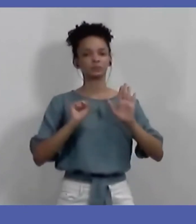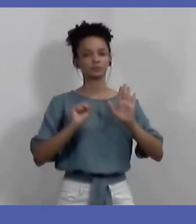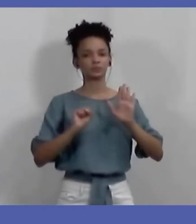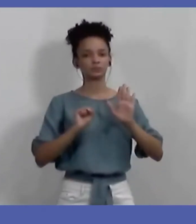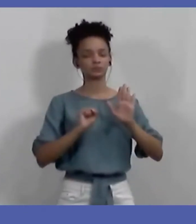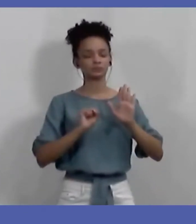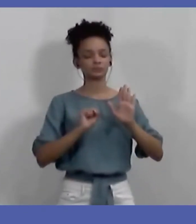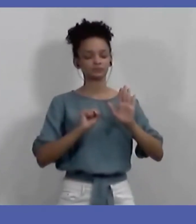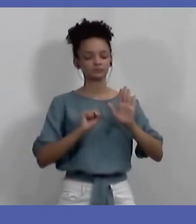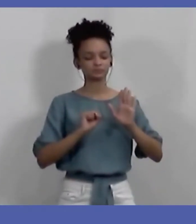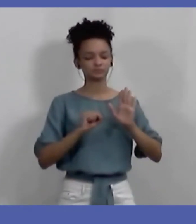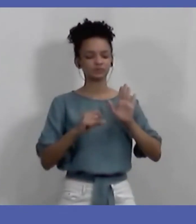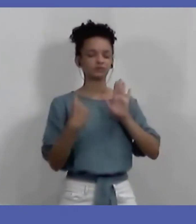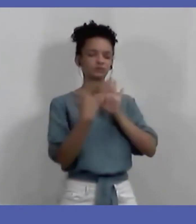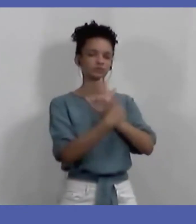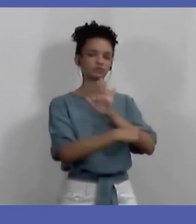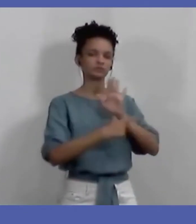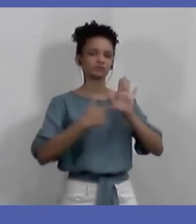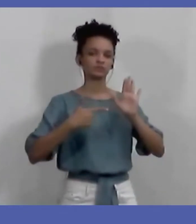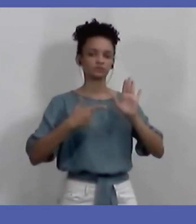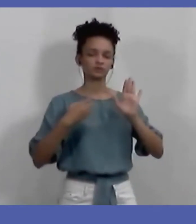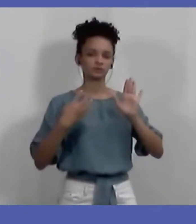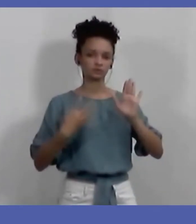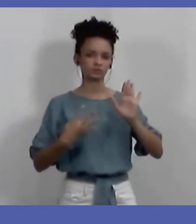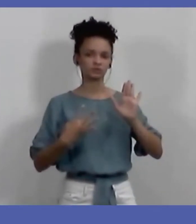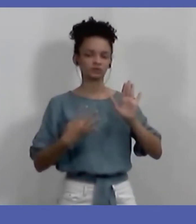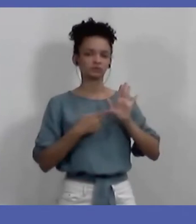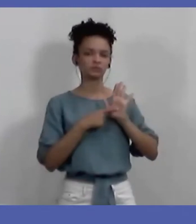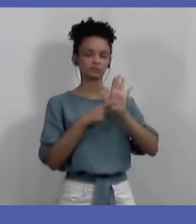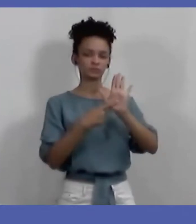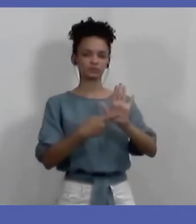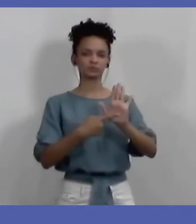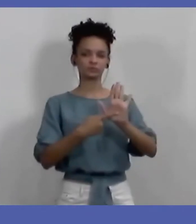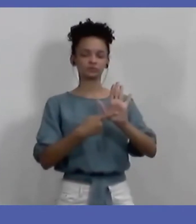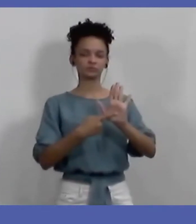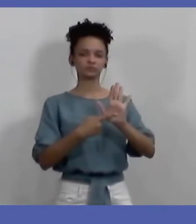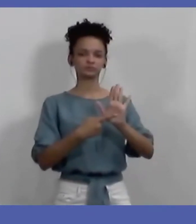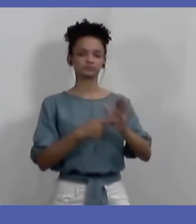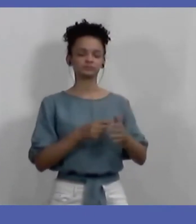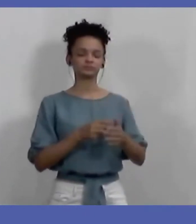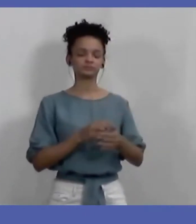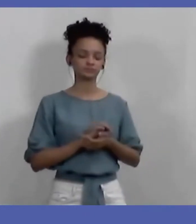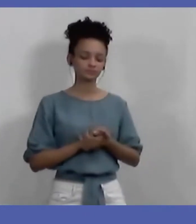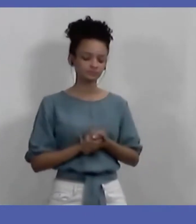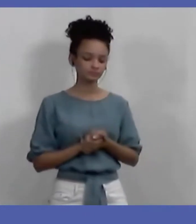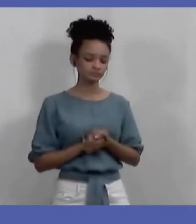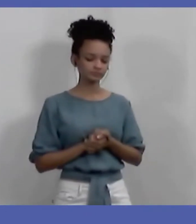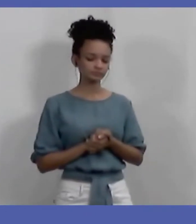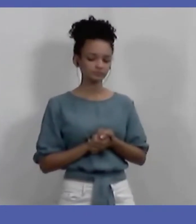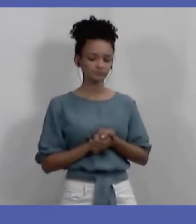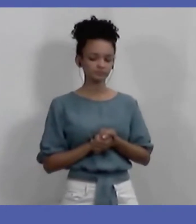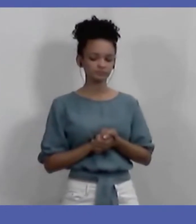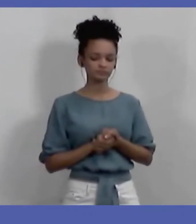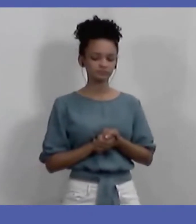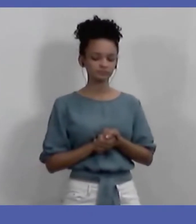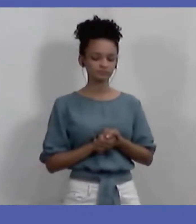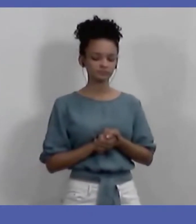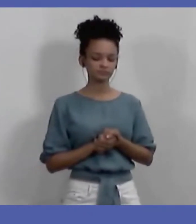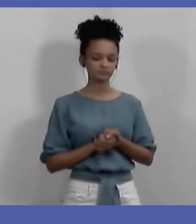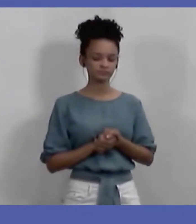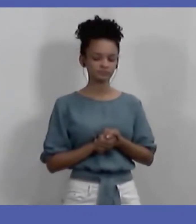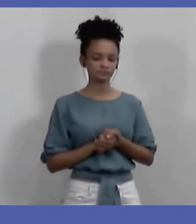Capítulo 8, versículo 24. Diz assim: e eis que sobreveio no mar uma